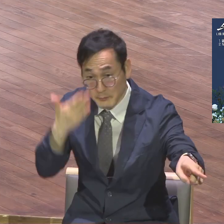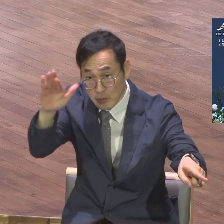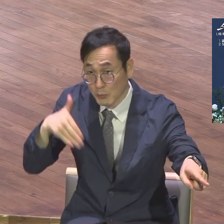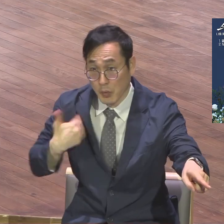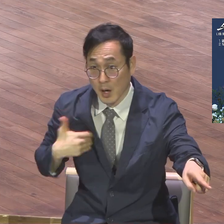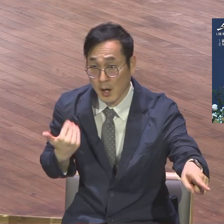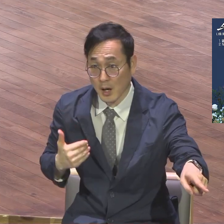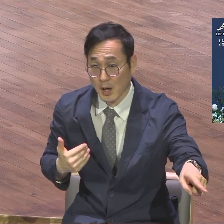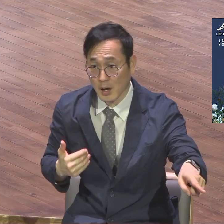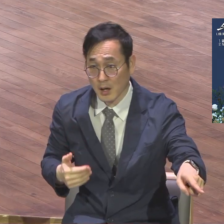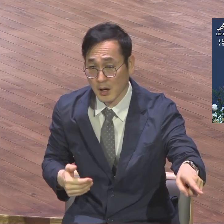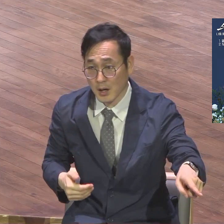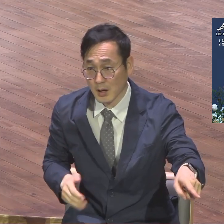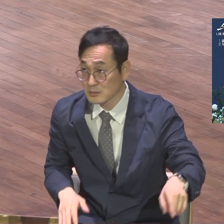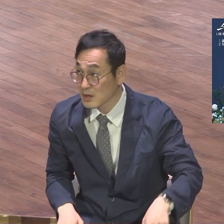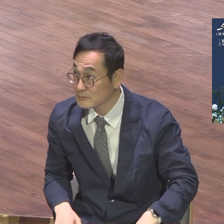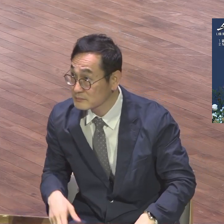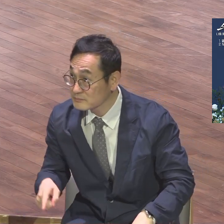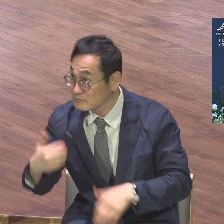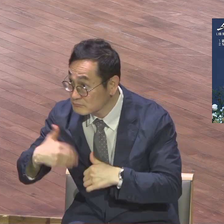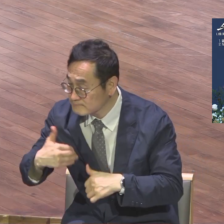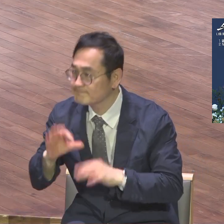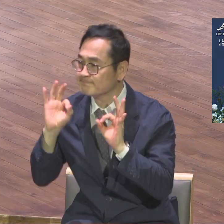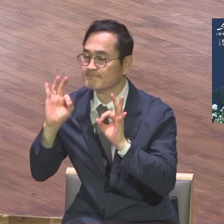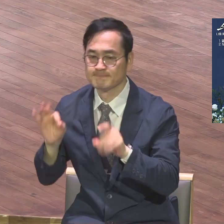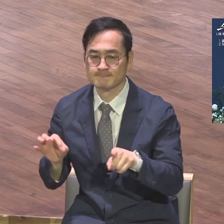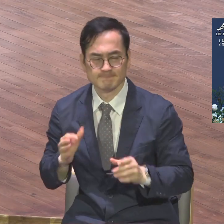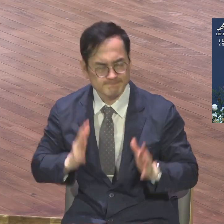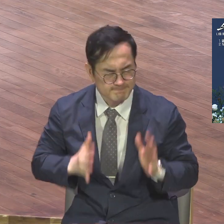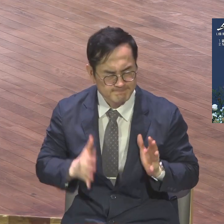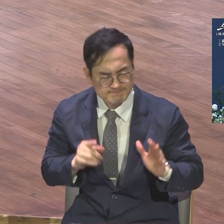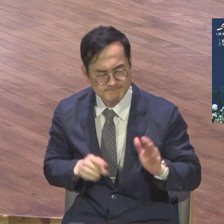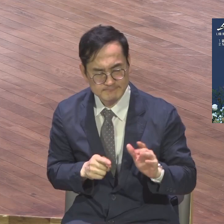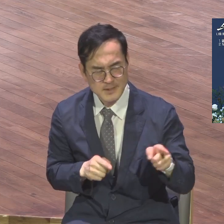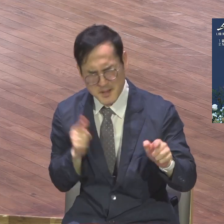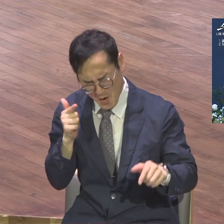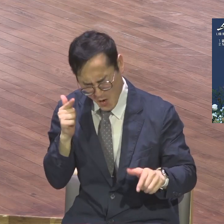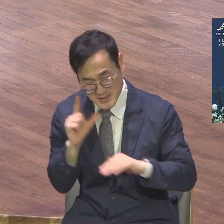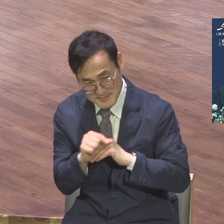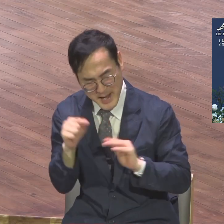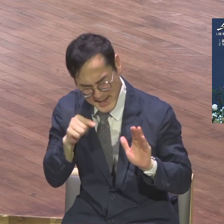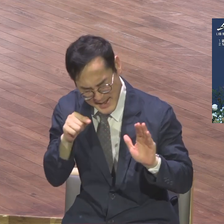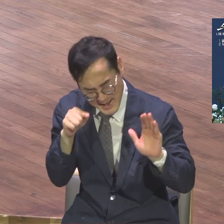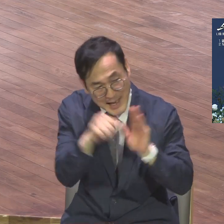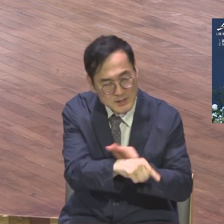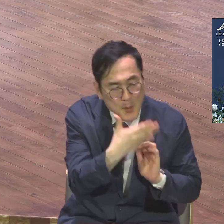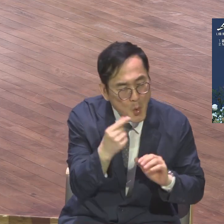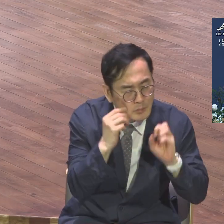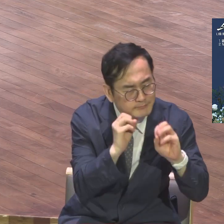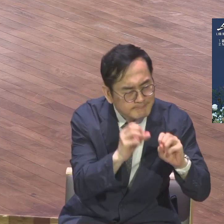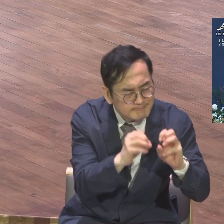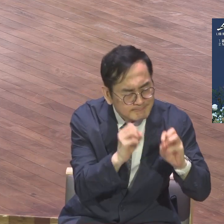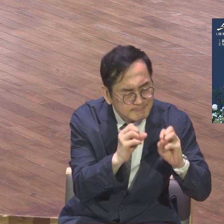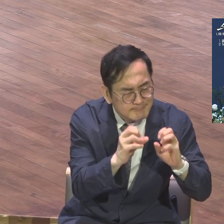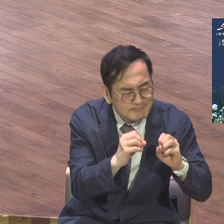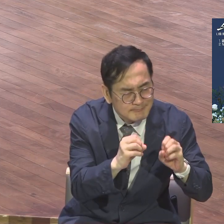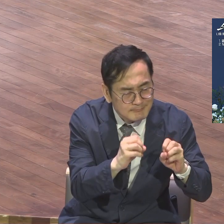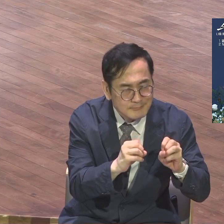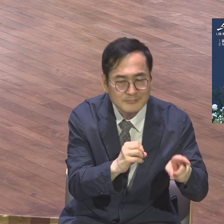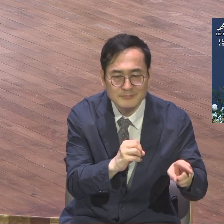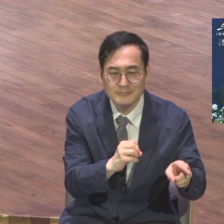저 팔도광산에다 밤새도록 가서 복음 증거하고 영접시키고 세례주고.